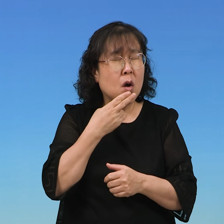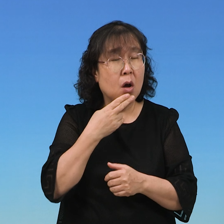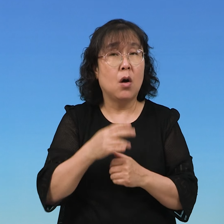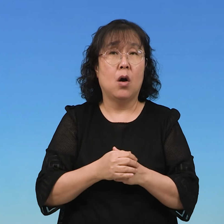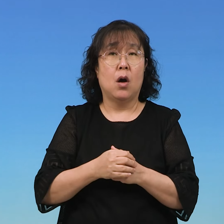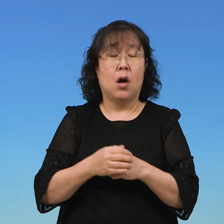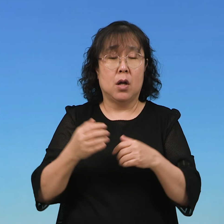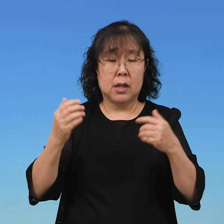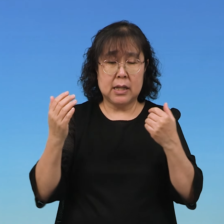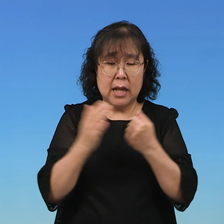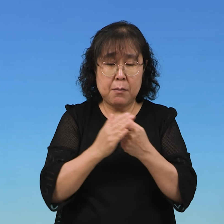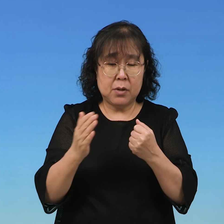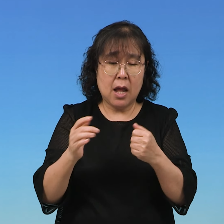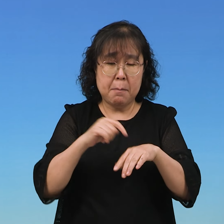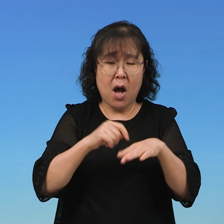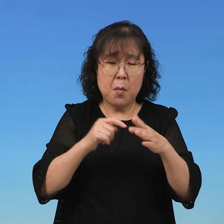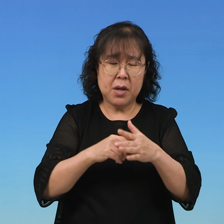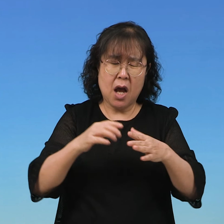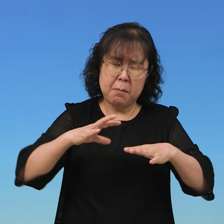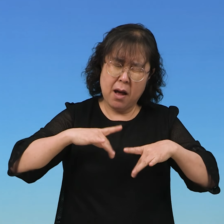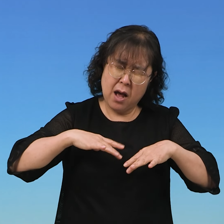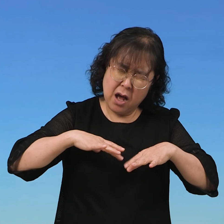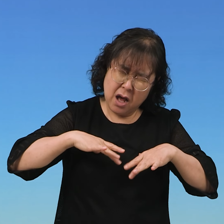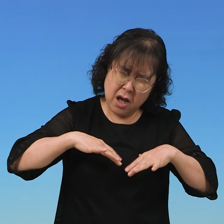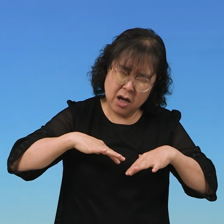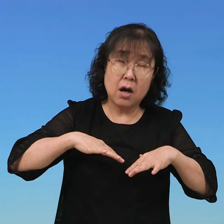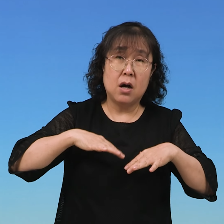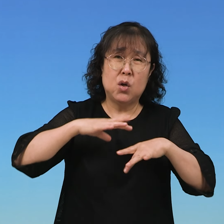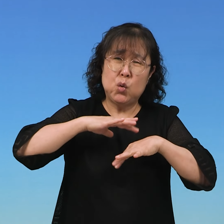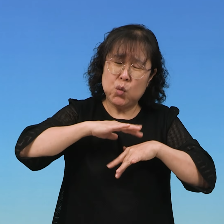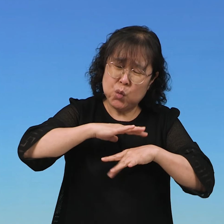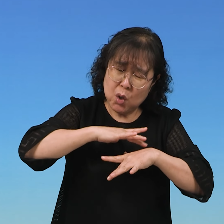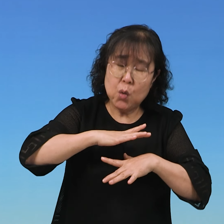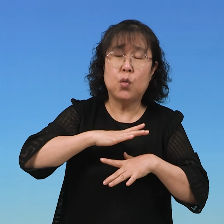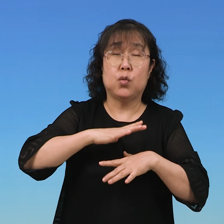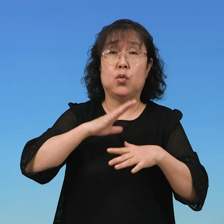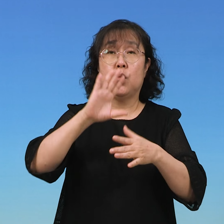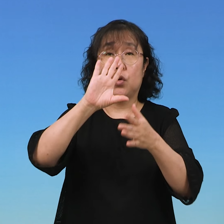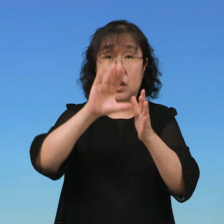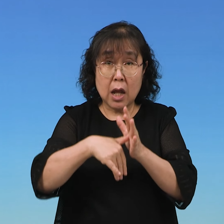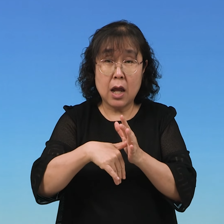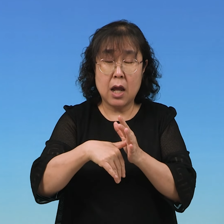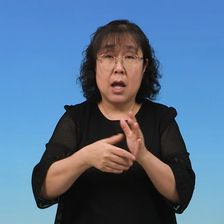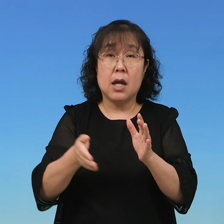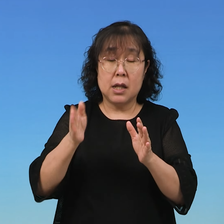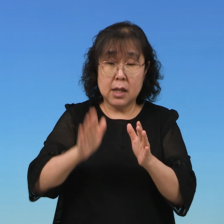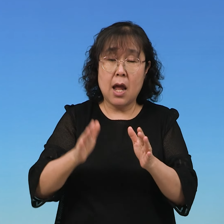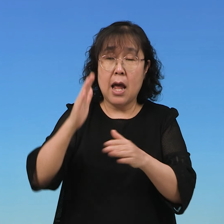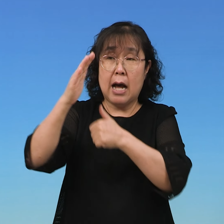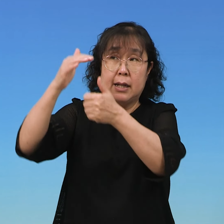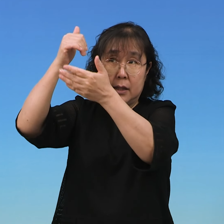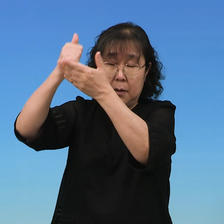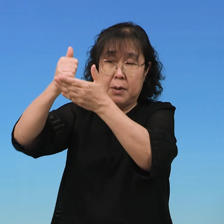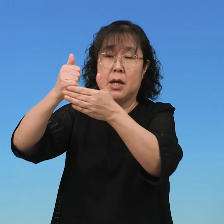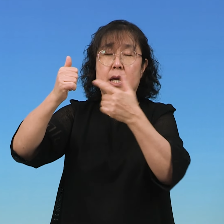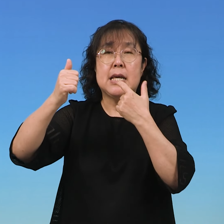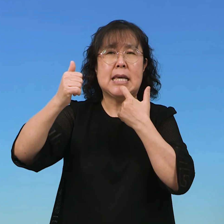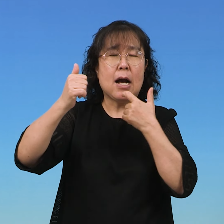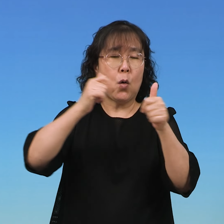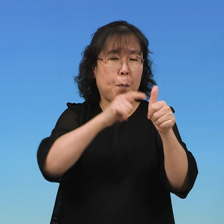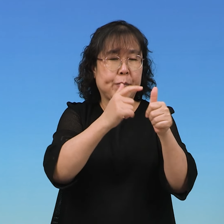상황이에요. 그래서 지금 격리불안을 느끼고 있을지 모르겠습니다. 그 상황에 주신 하나님의 말씀이 내가 너와 함께 있겠다.